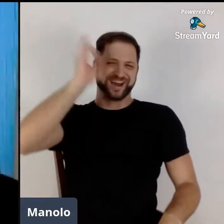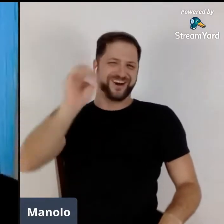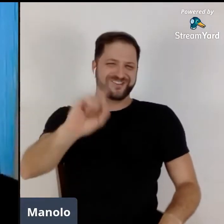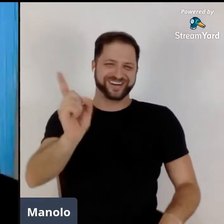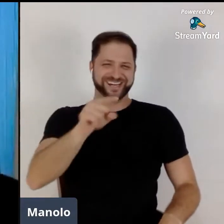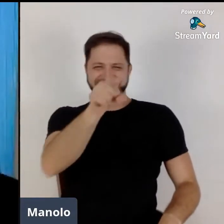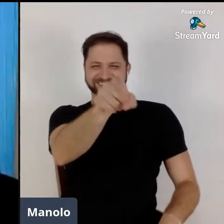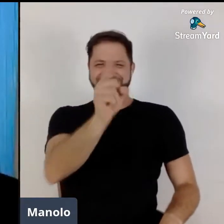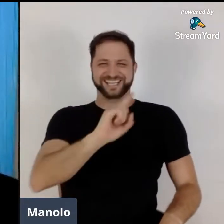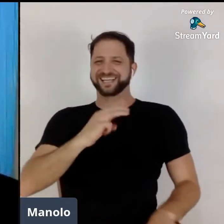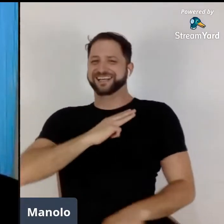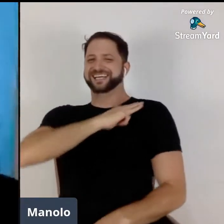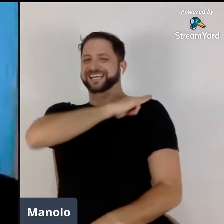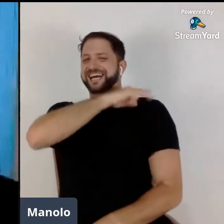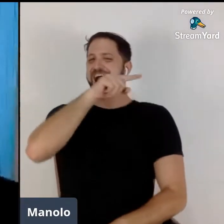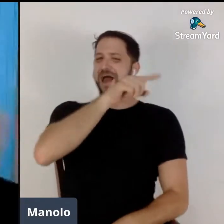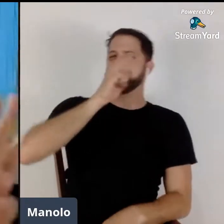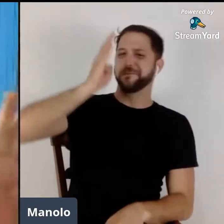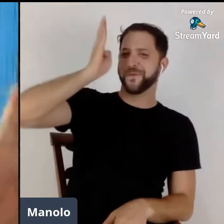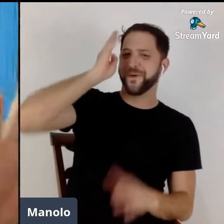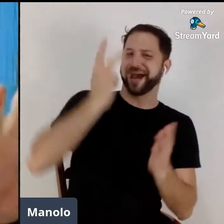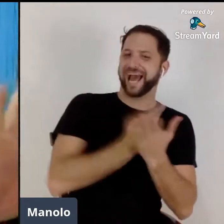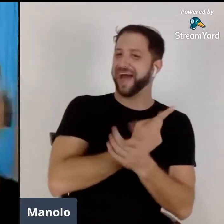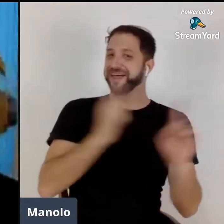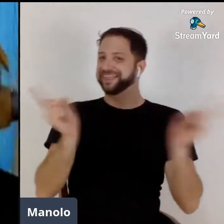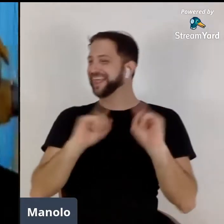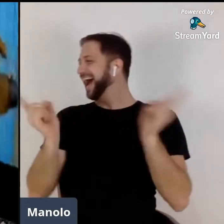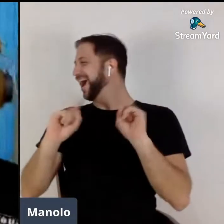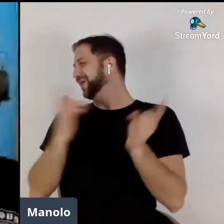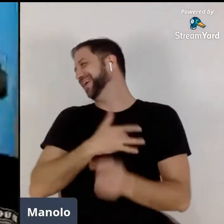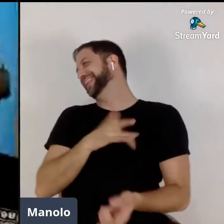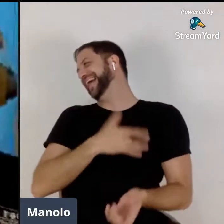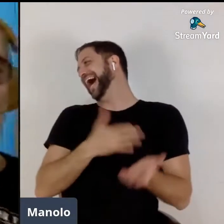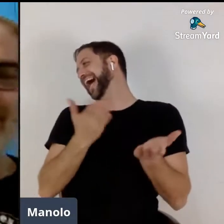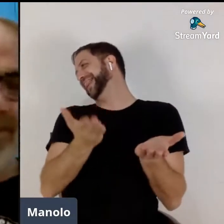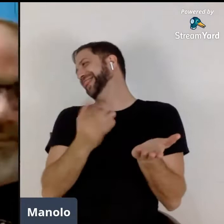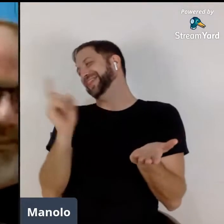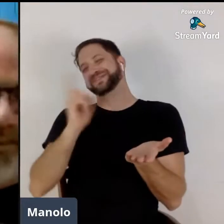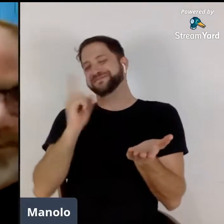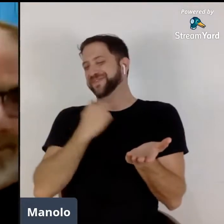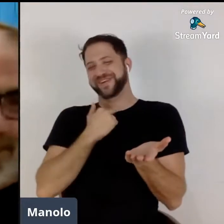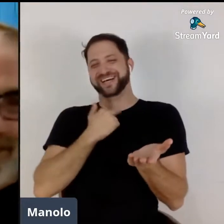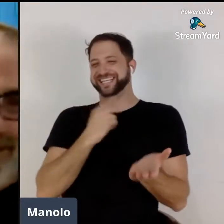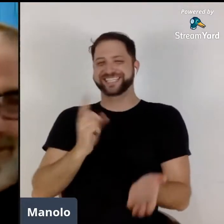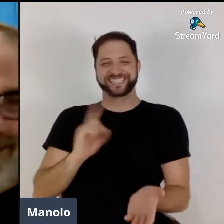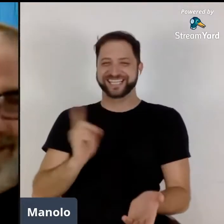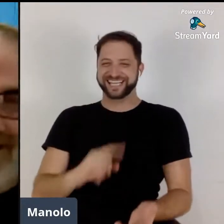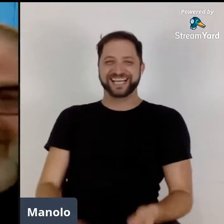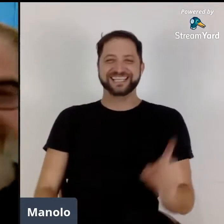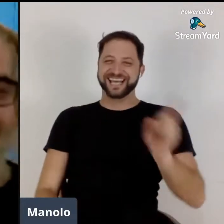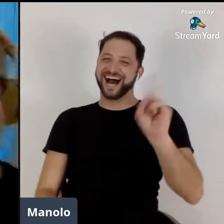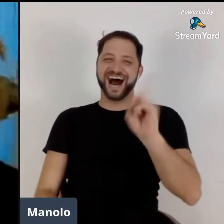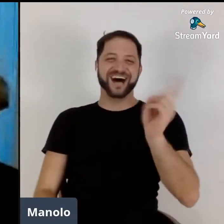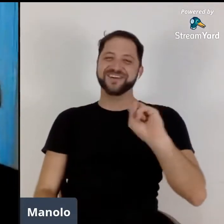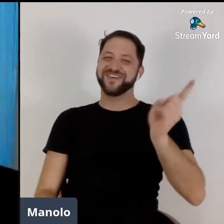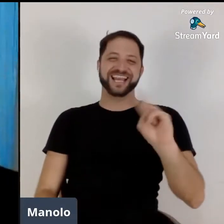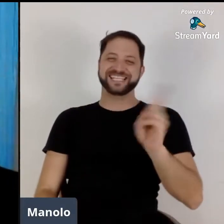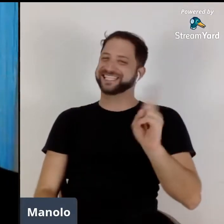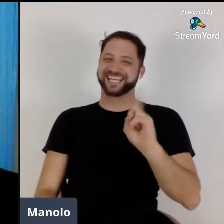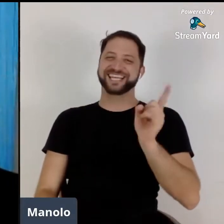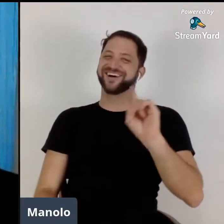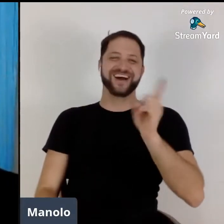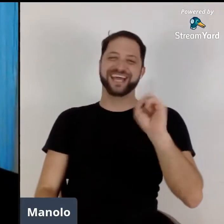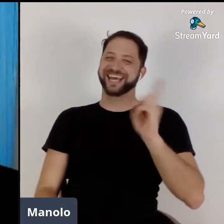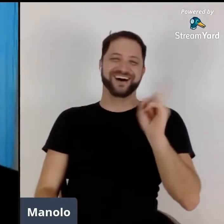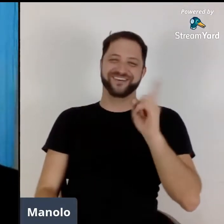não é burro, não. É o B aqui, né? Não, eu, ó. Burro. Não, não